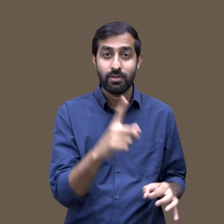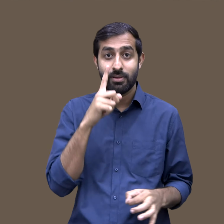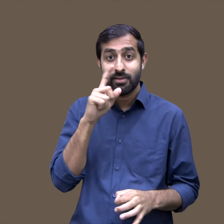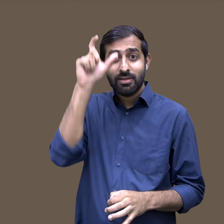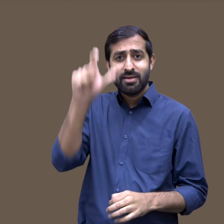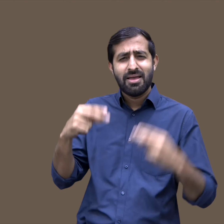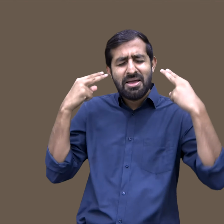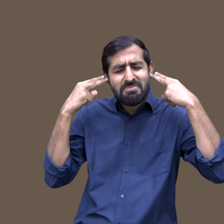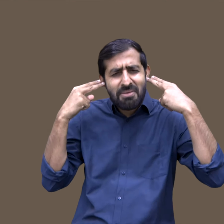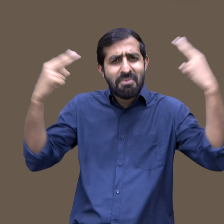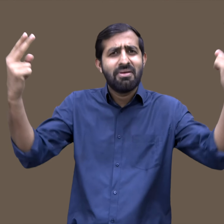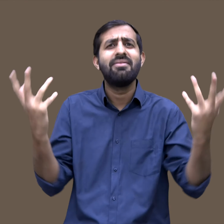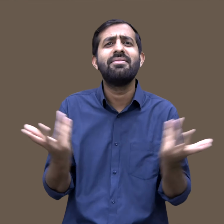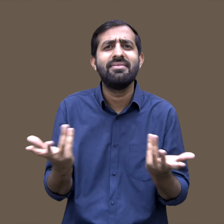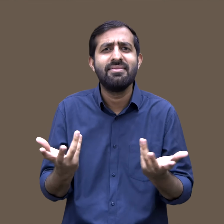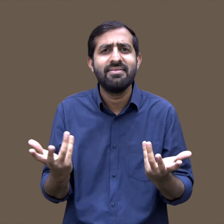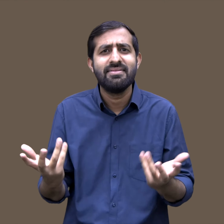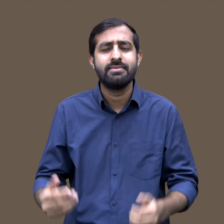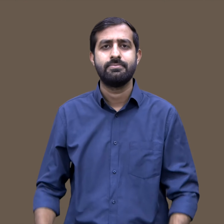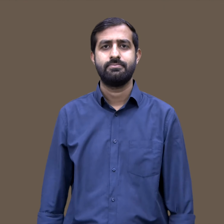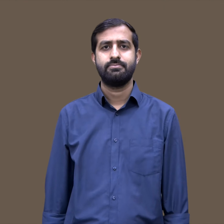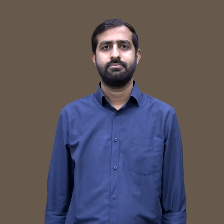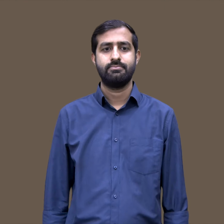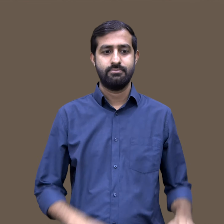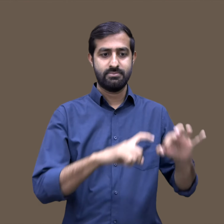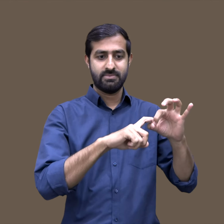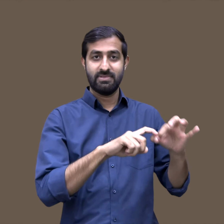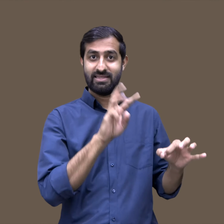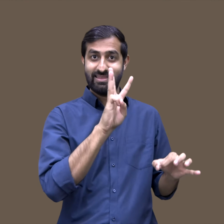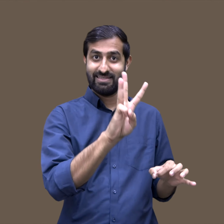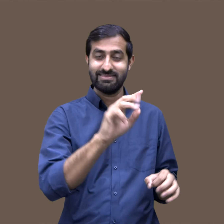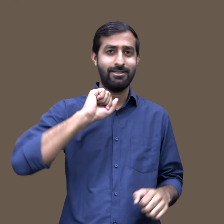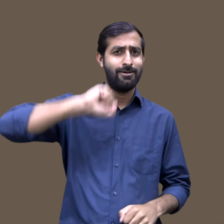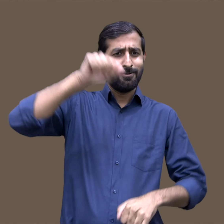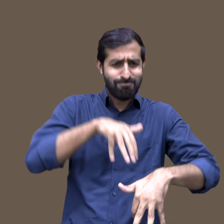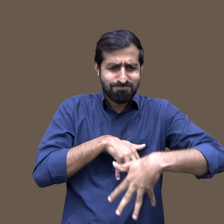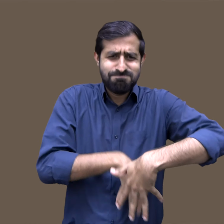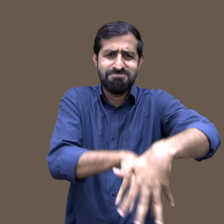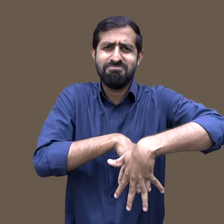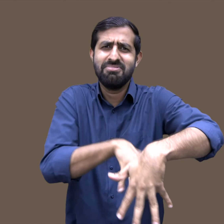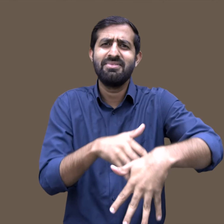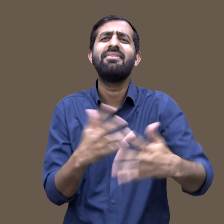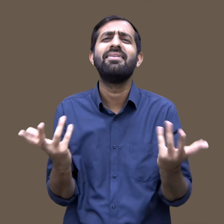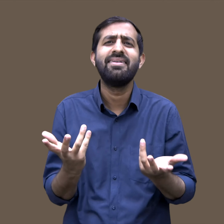प्रश्न 2, दुलारी किसके लिए प्रसिद्ध थी? प्रश्न 3, जुलूस क्यों निकाला गया?